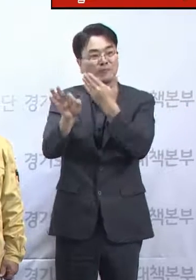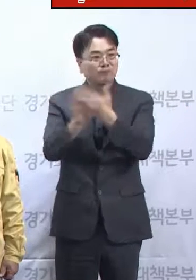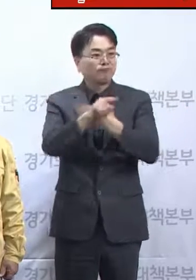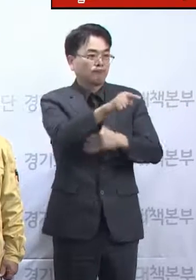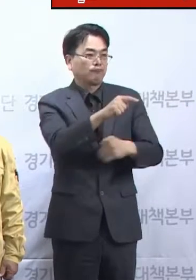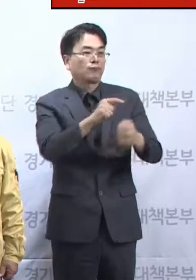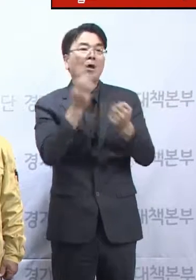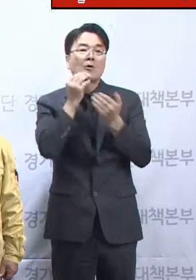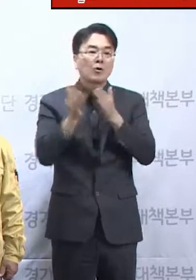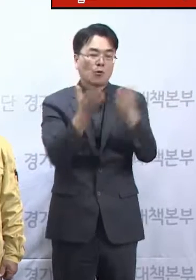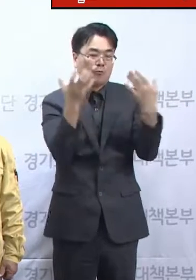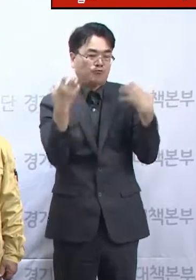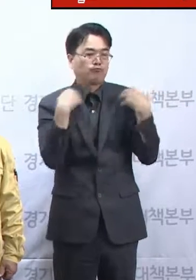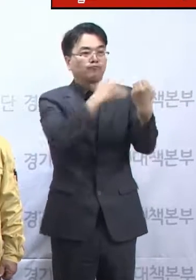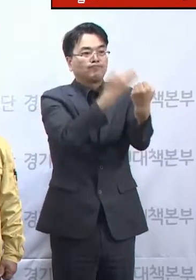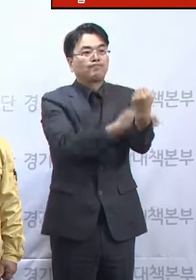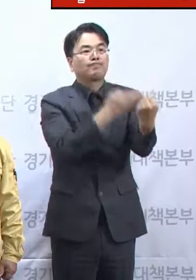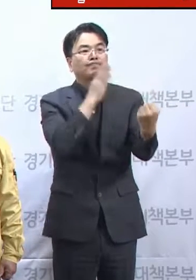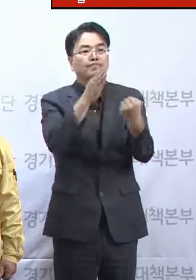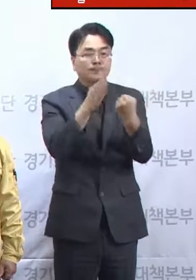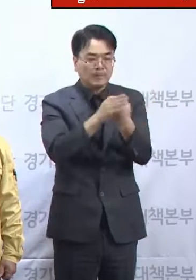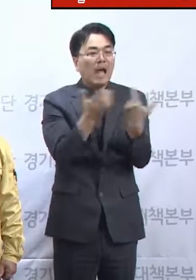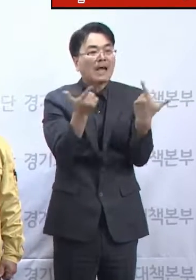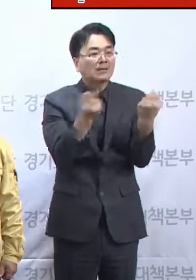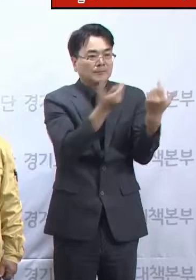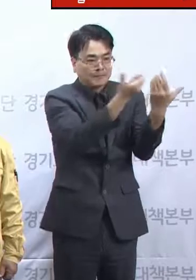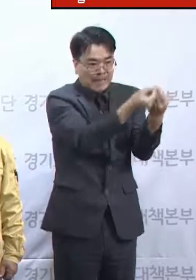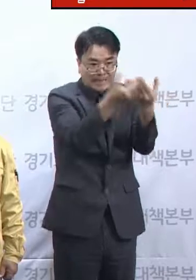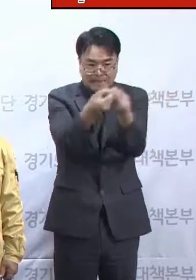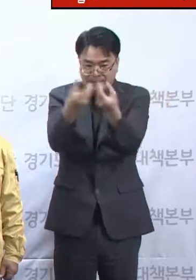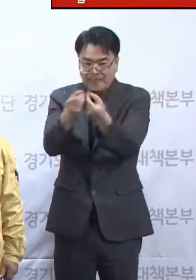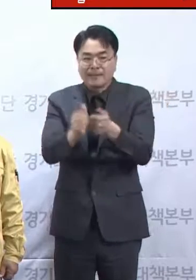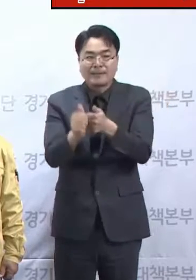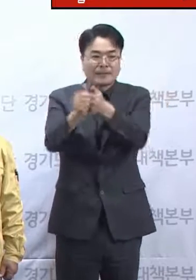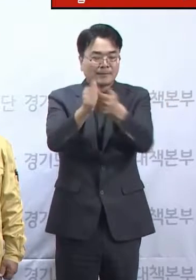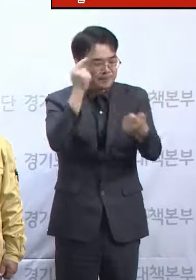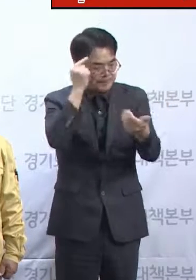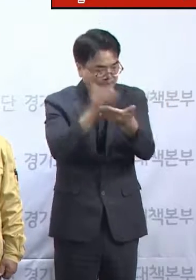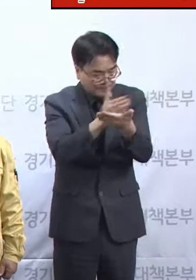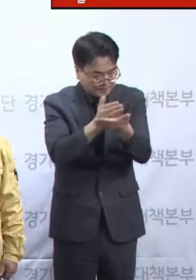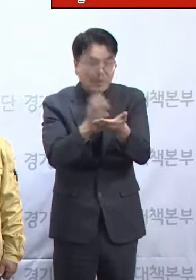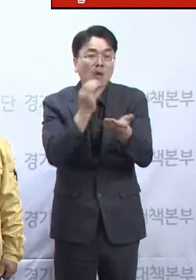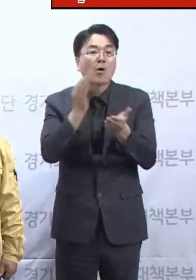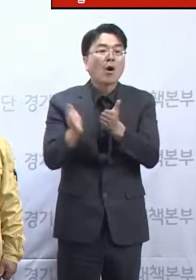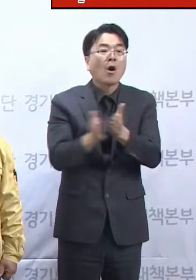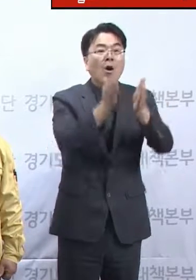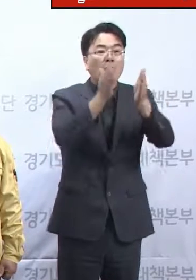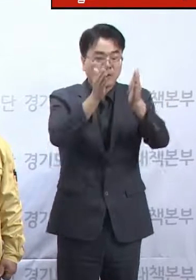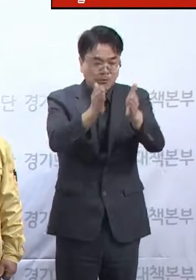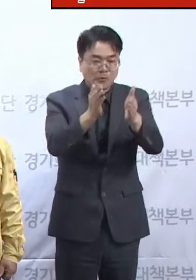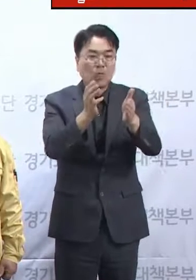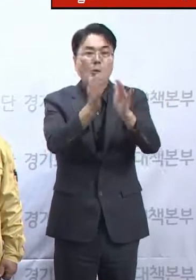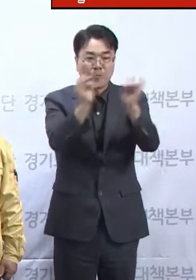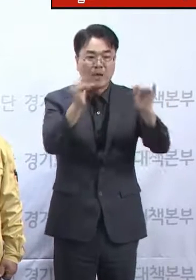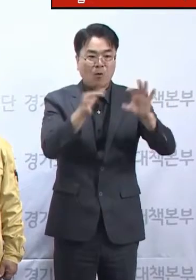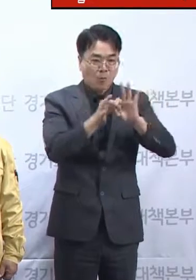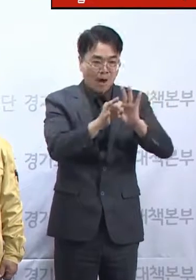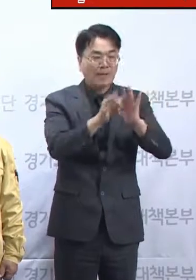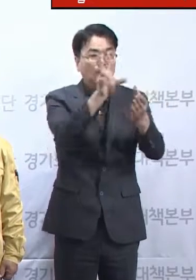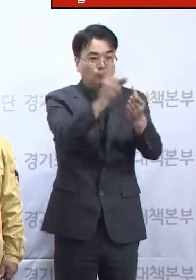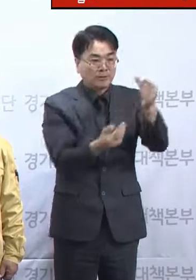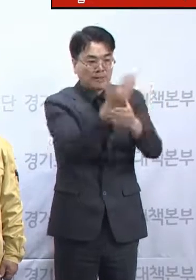이 사안별로 저희가 판단해서 경기도민들에 의한 것이라면 지역을 불문하고 조치하고